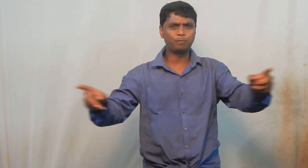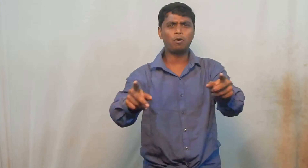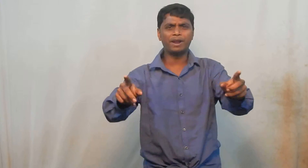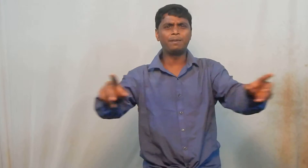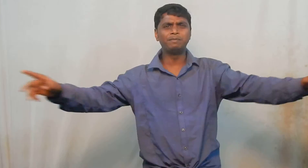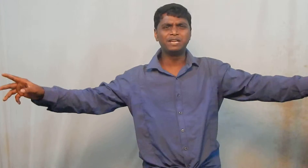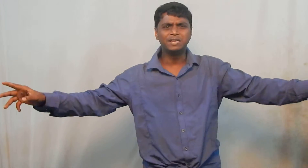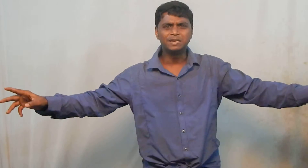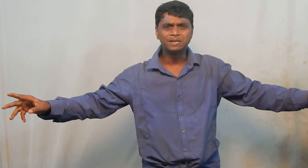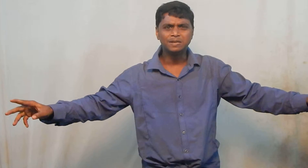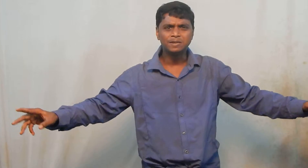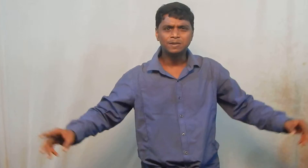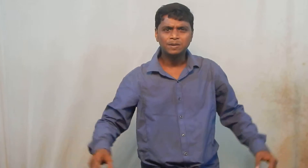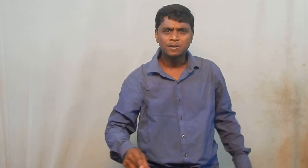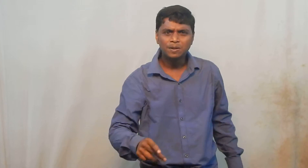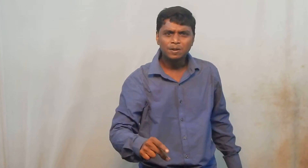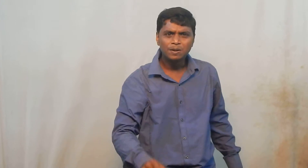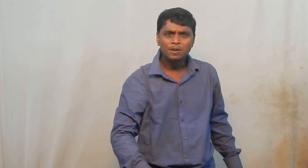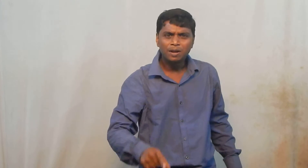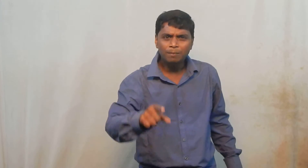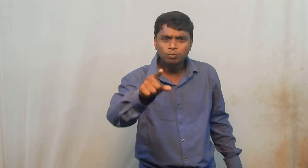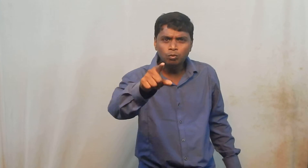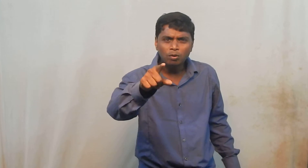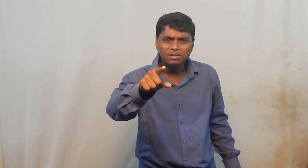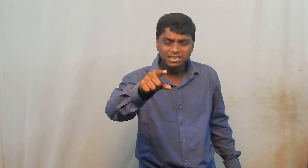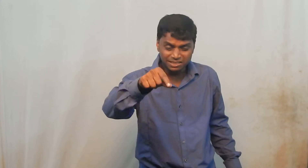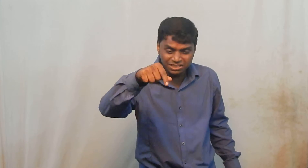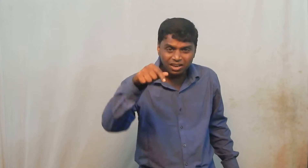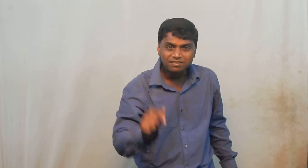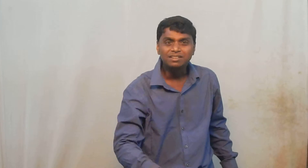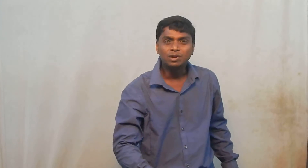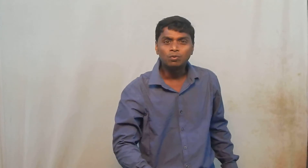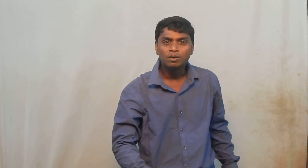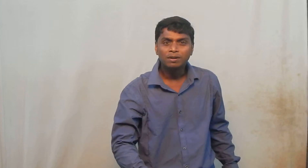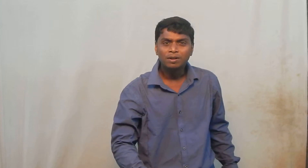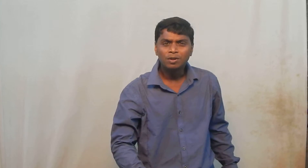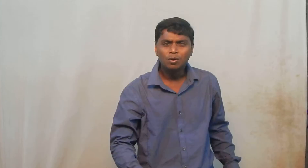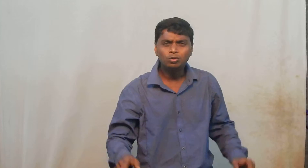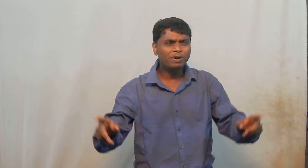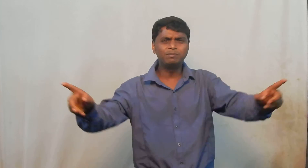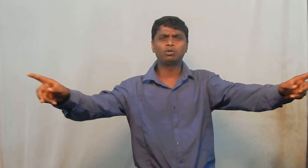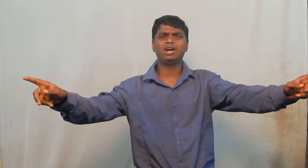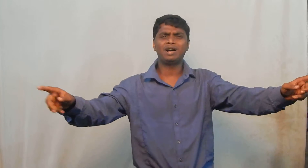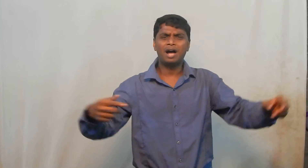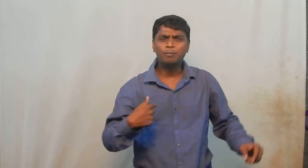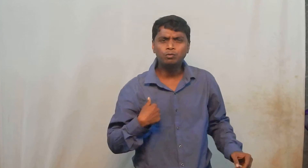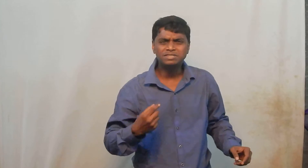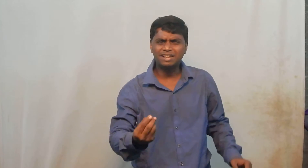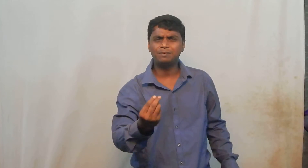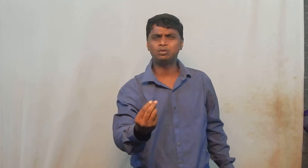रीत हैं और तुमको लड़ा से करते तो और रमकर यान पड़ाल और